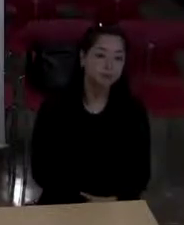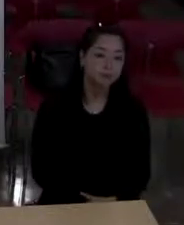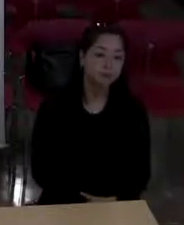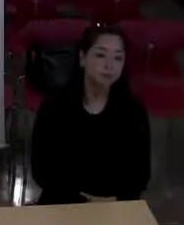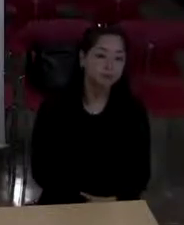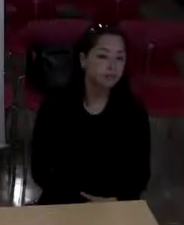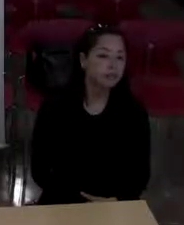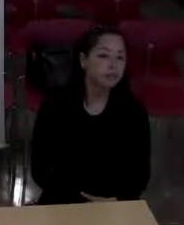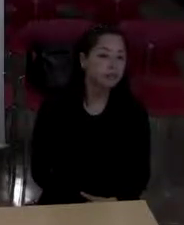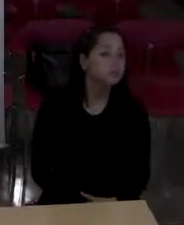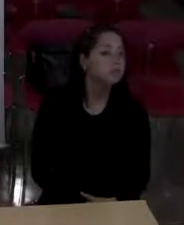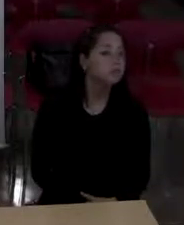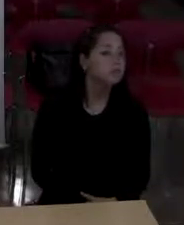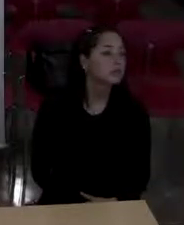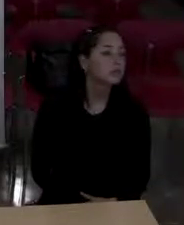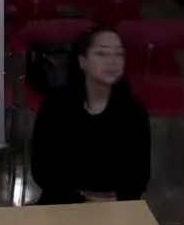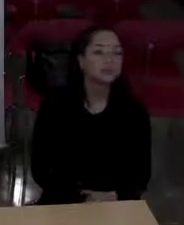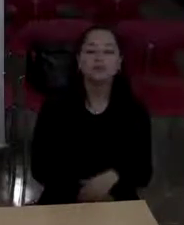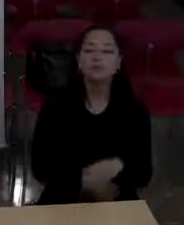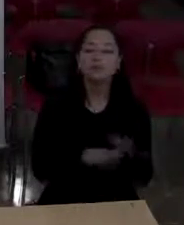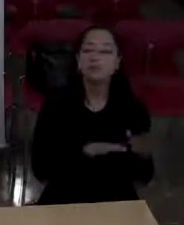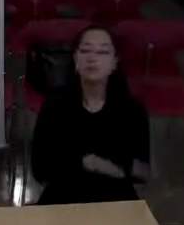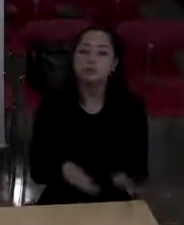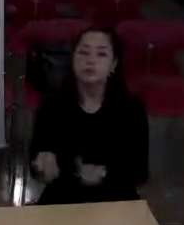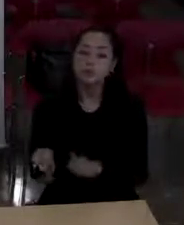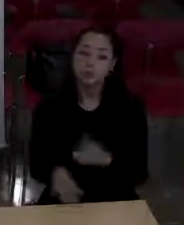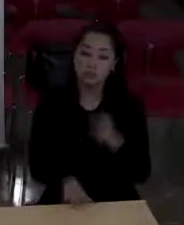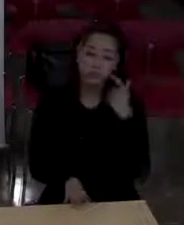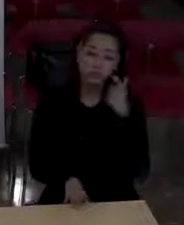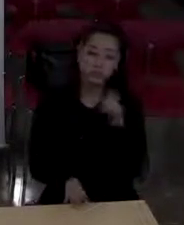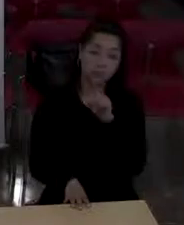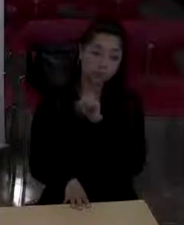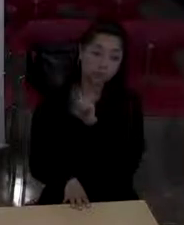En cuanto de 1 a 3 años aparecen las primeras